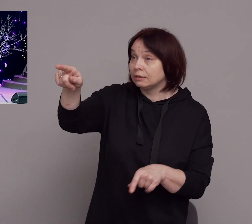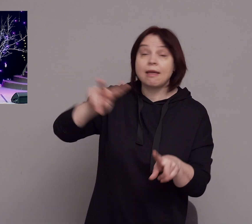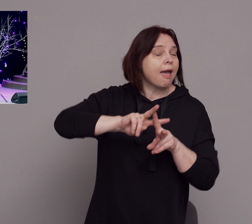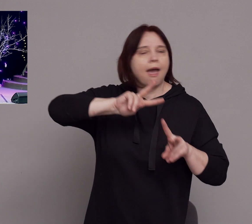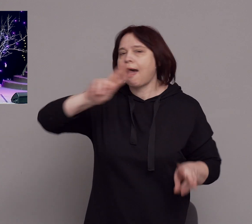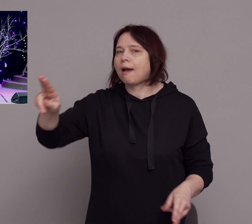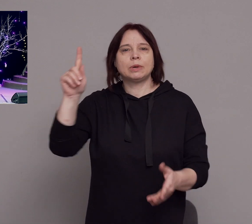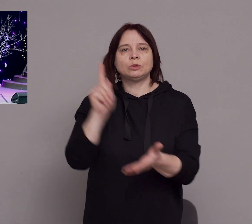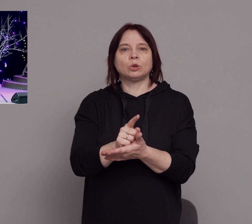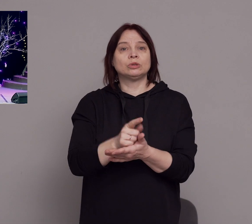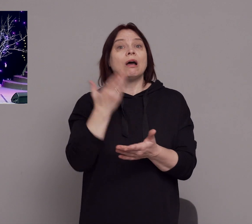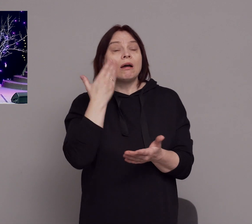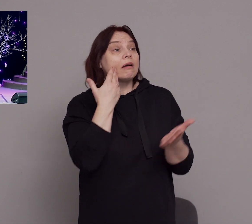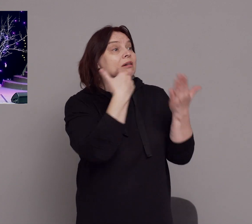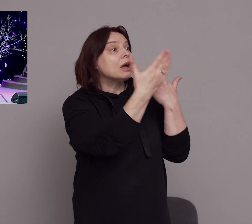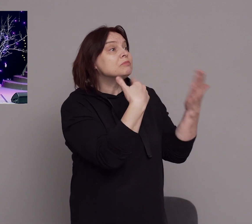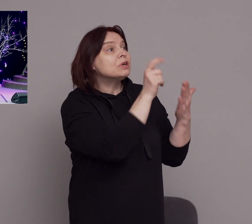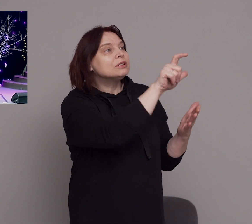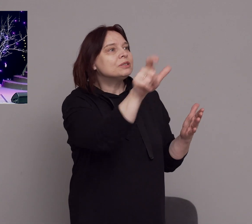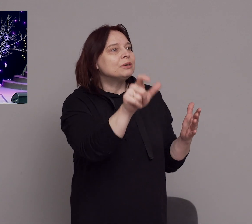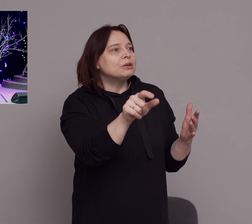нам важно,